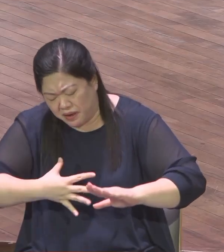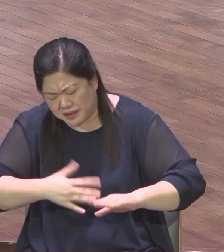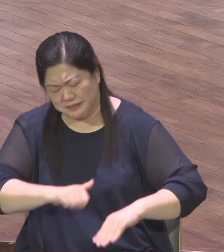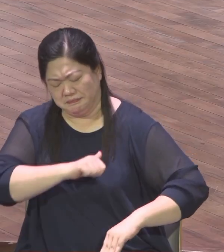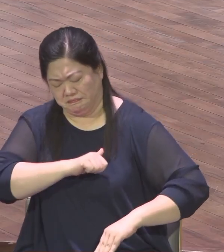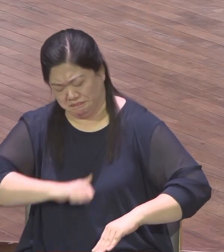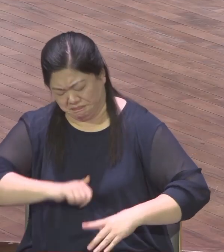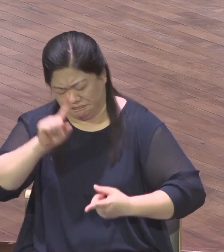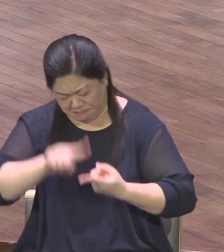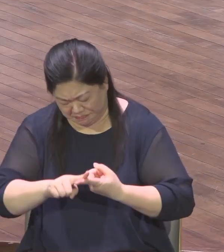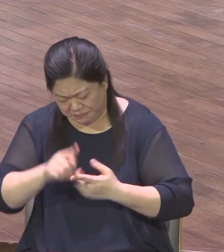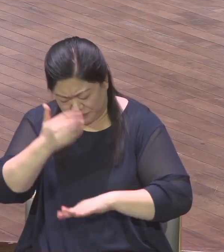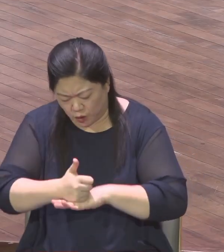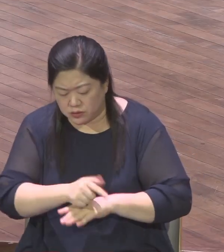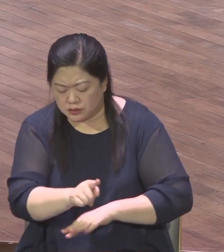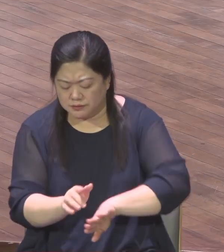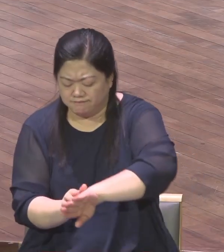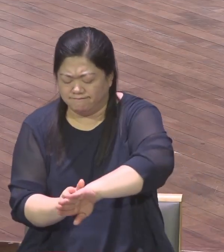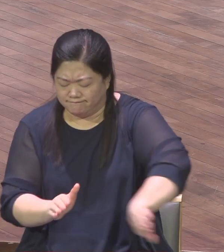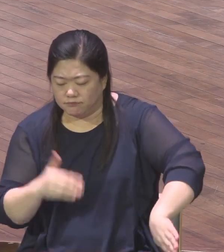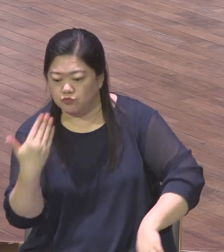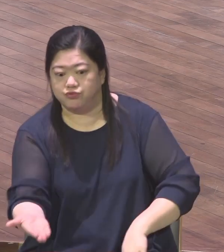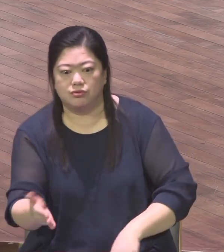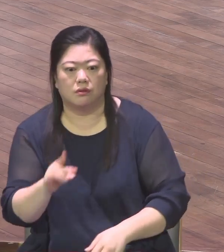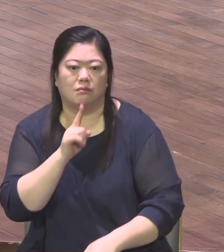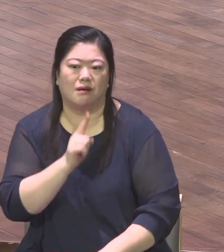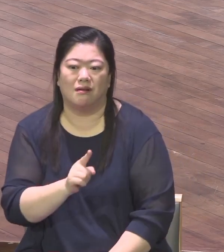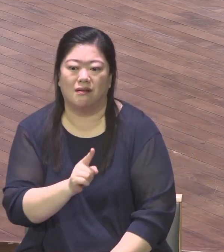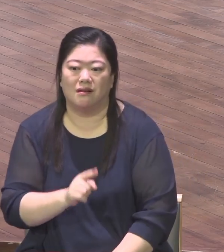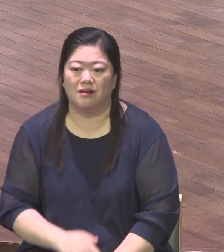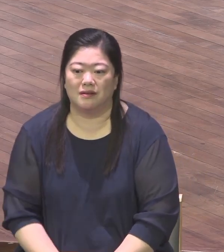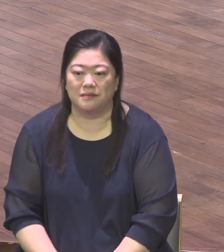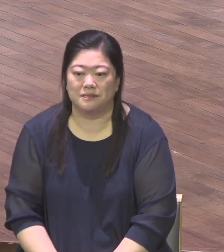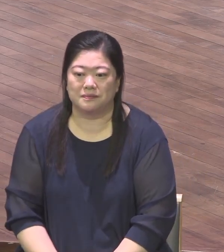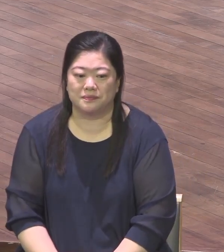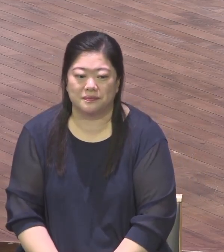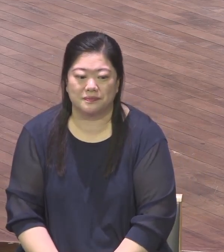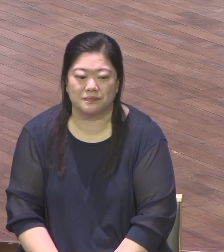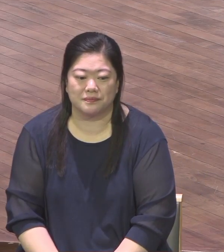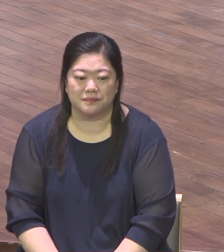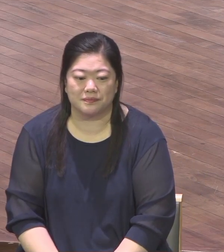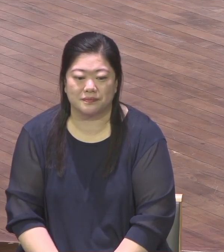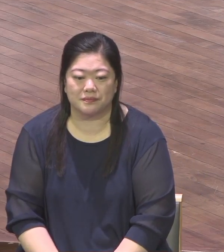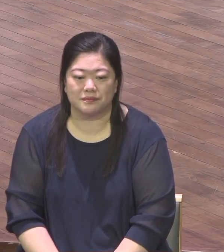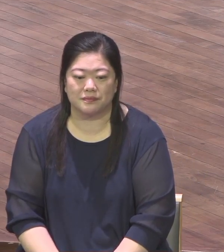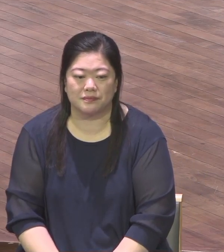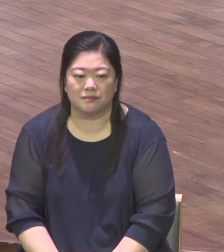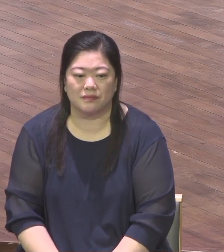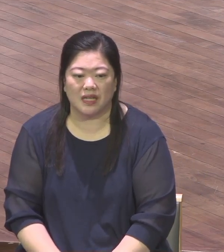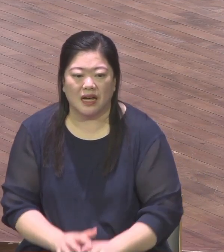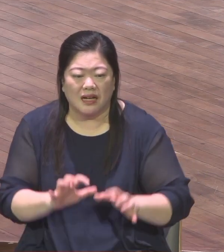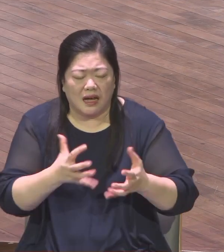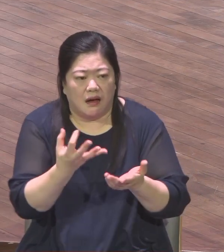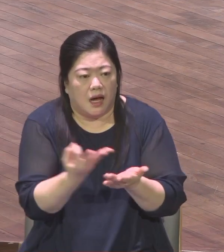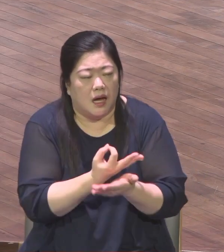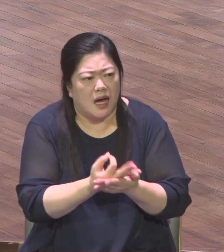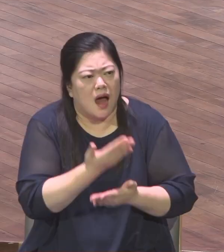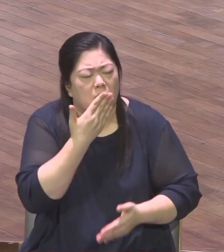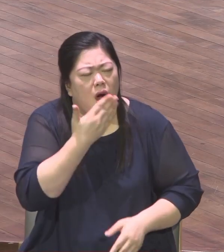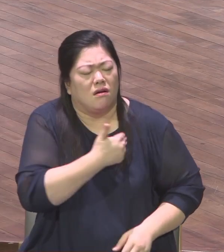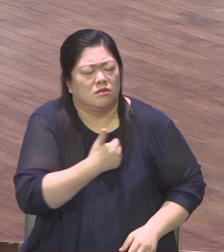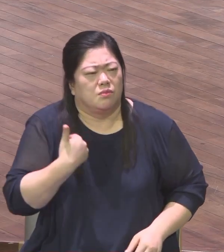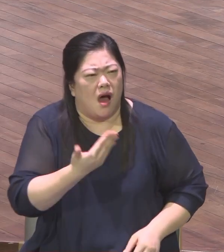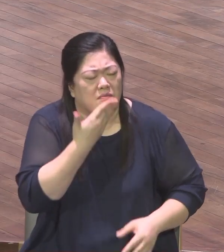이제는 더 이상 세상을 의지하지 말고